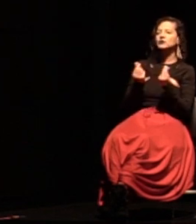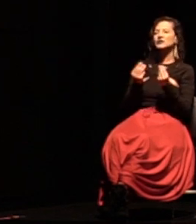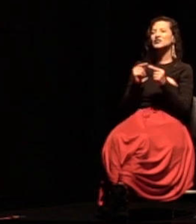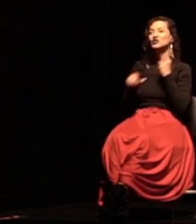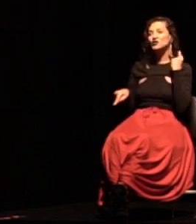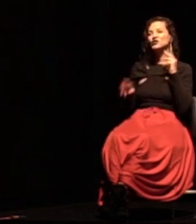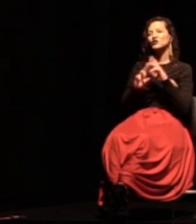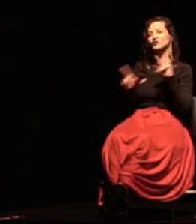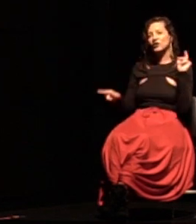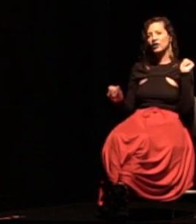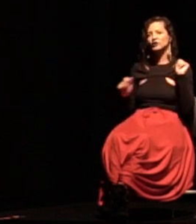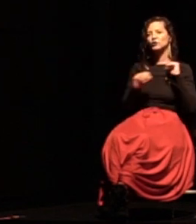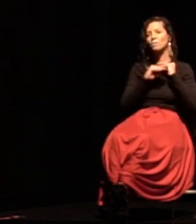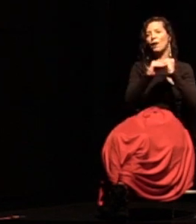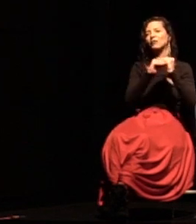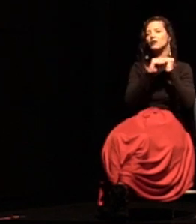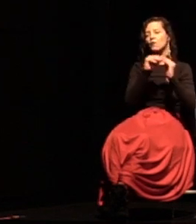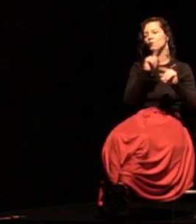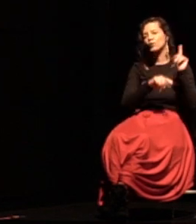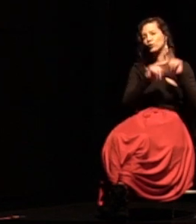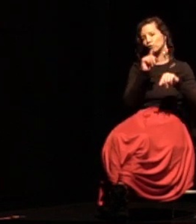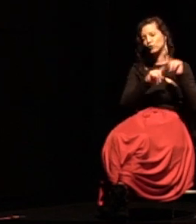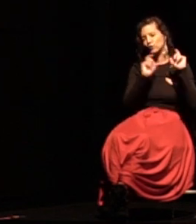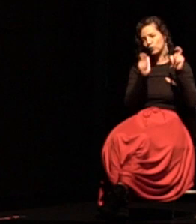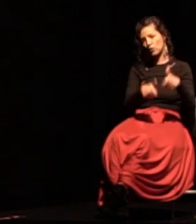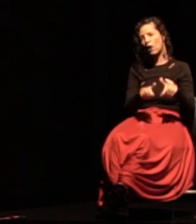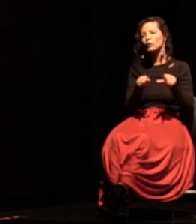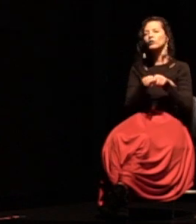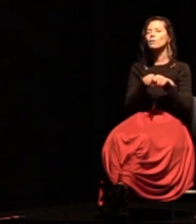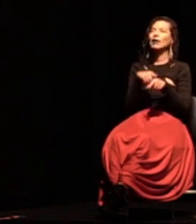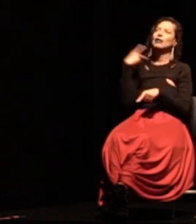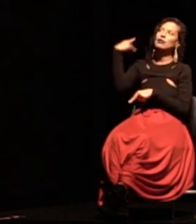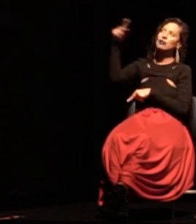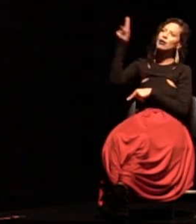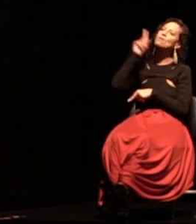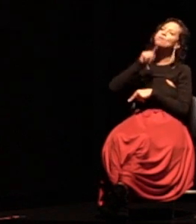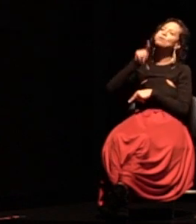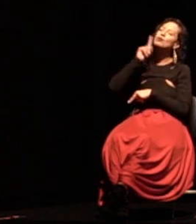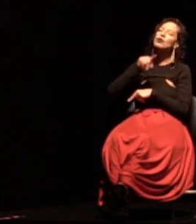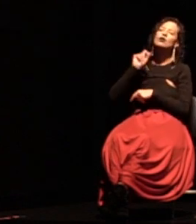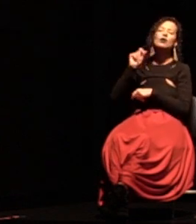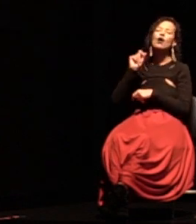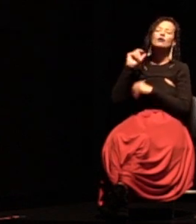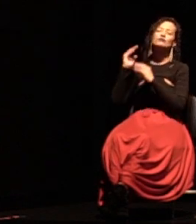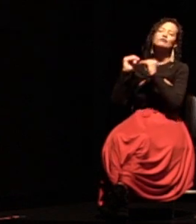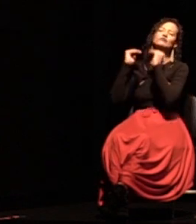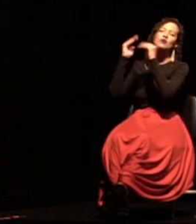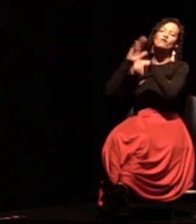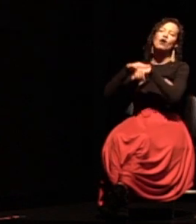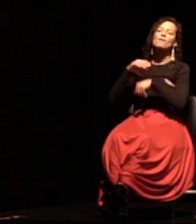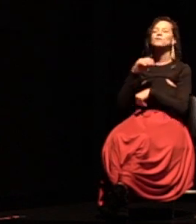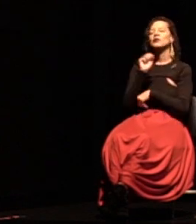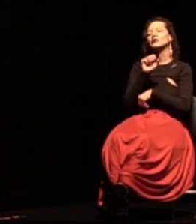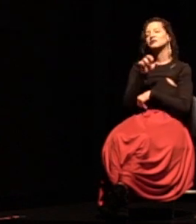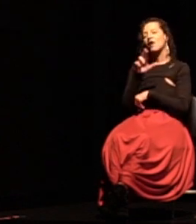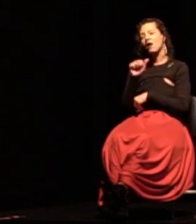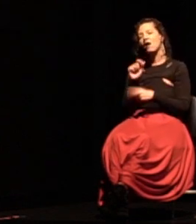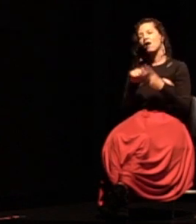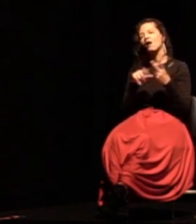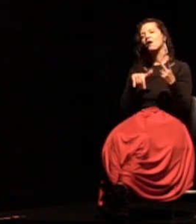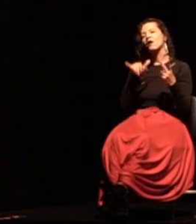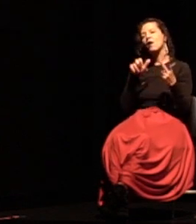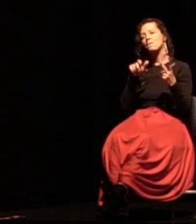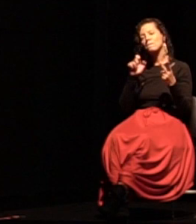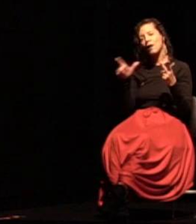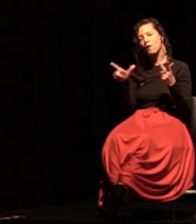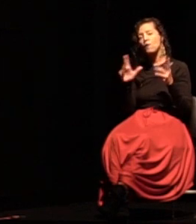com a produção atual local e com a produção americana que era levada, porque ia o Serra, né, ia Mel Bochner, mas todo